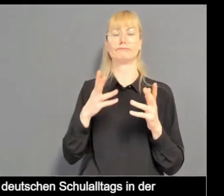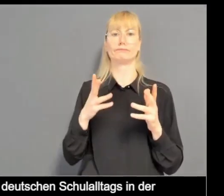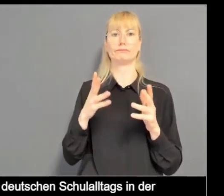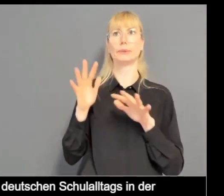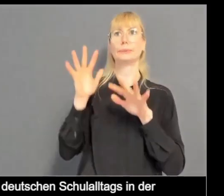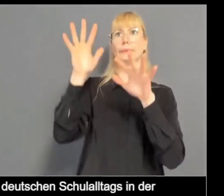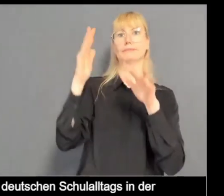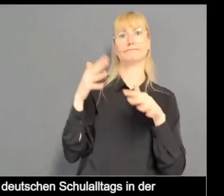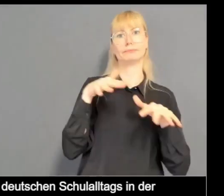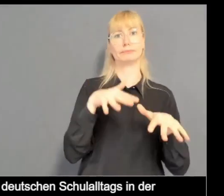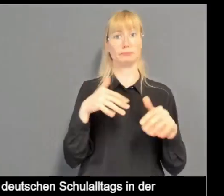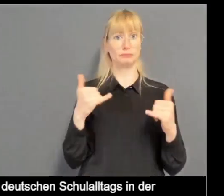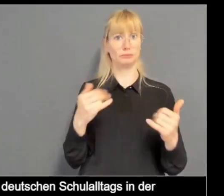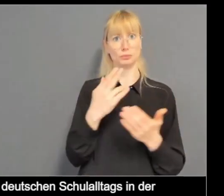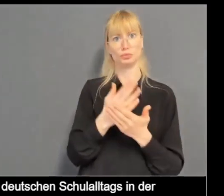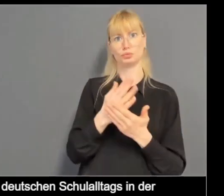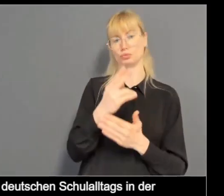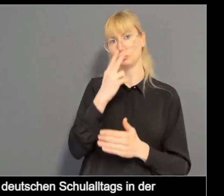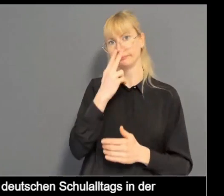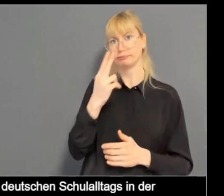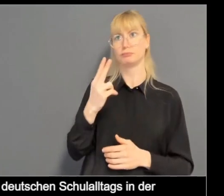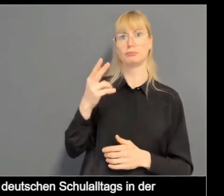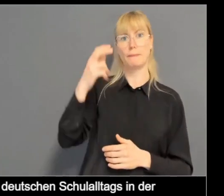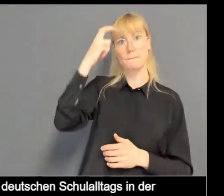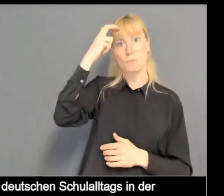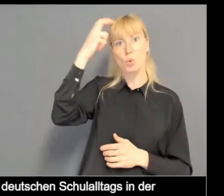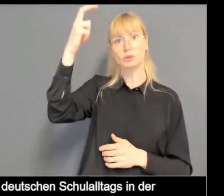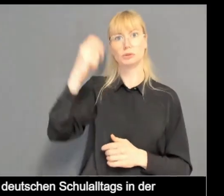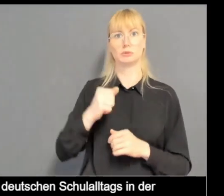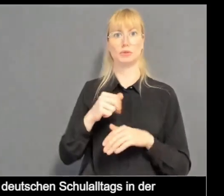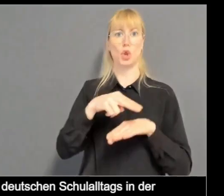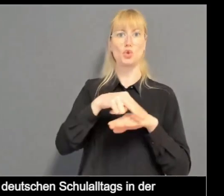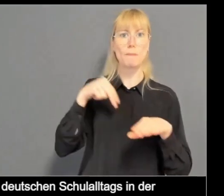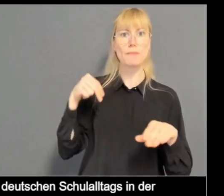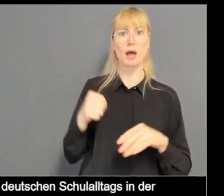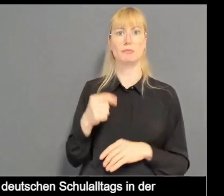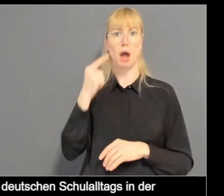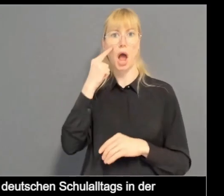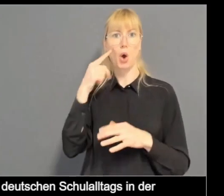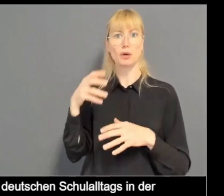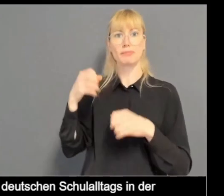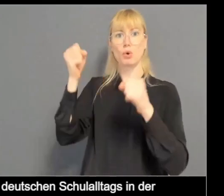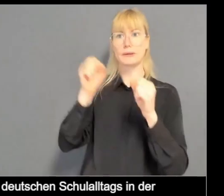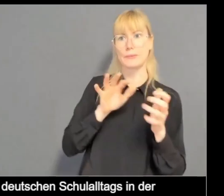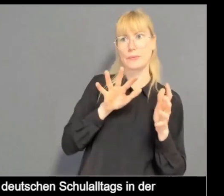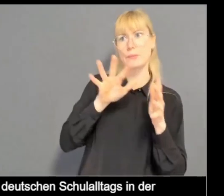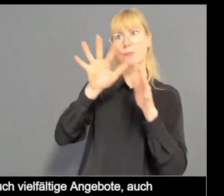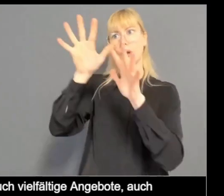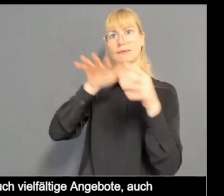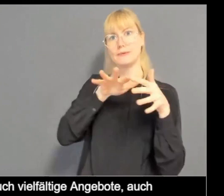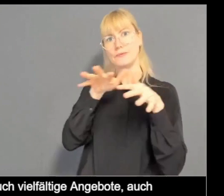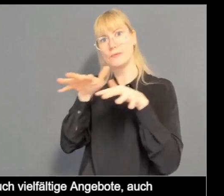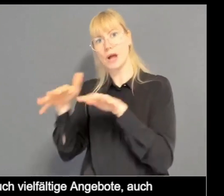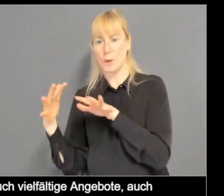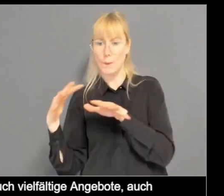dass natürlich sehr viele in den Großstädten und in der Umgebung landen. Wir sehen das jetzt schon in München, in Nürnberg und Augsburg. Insofern